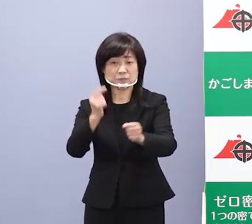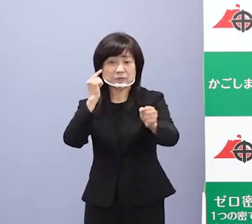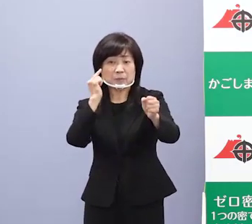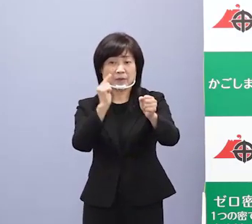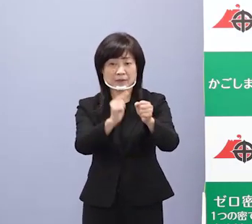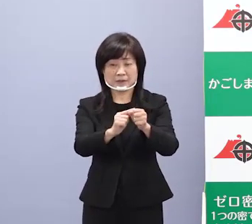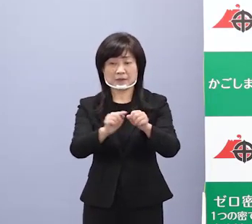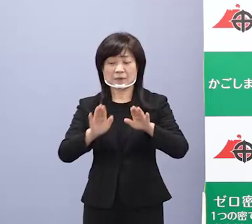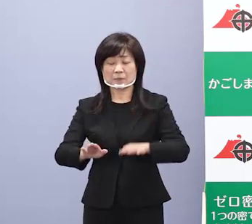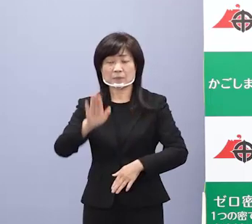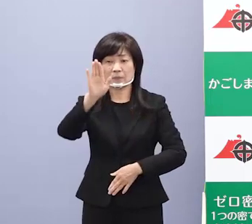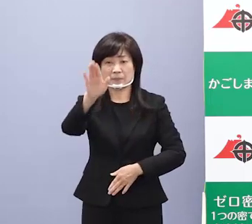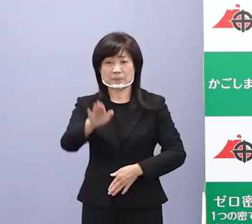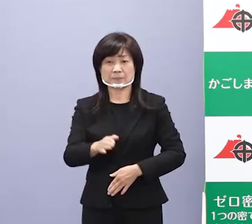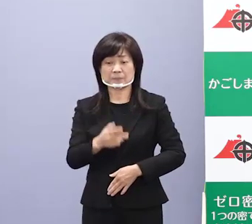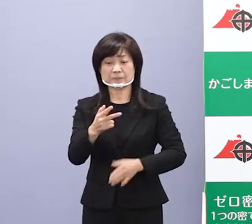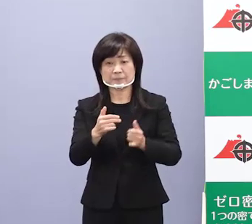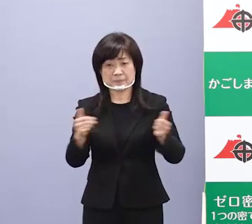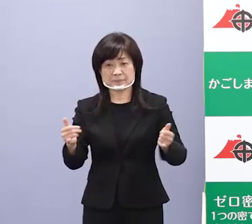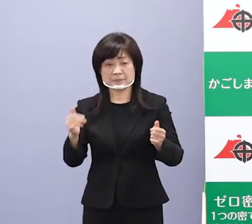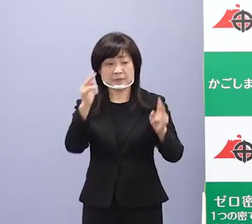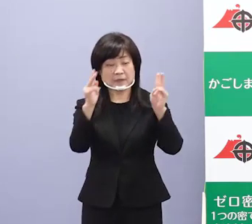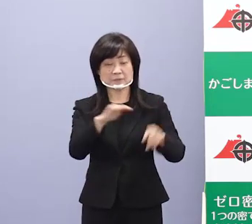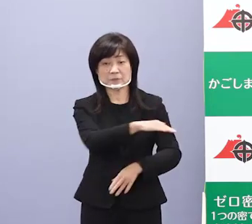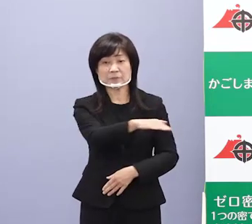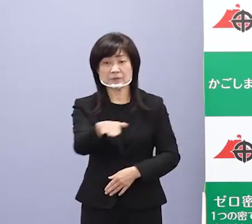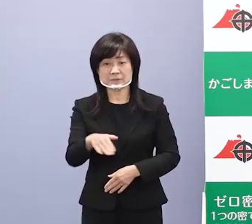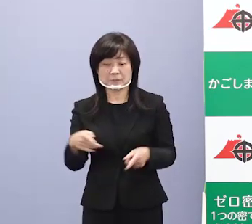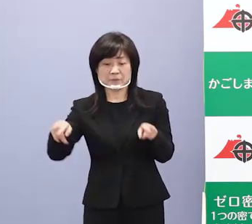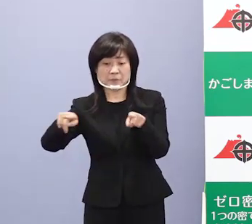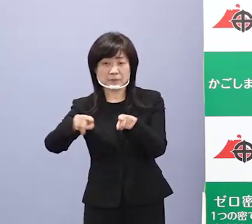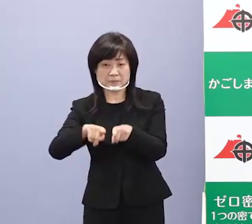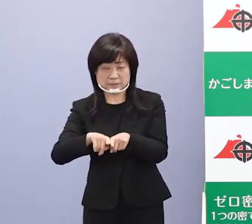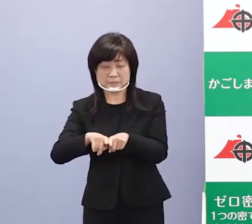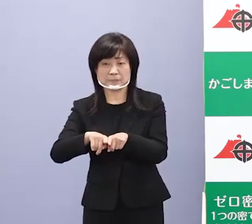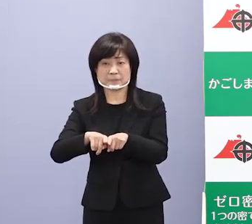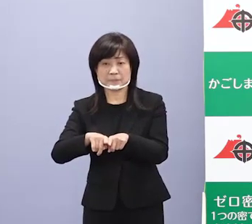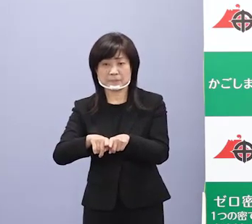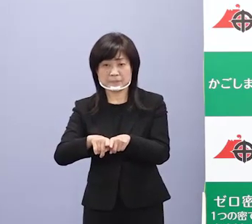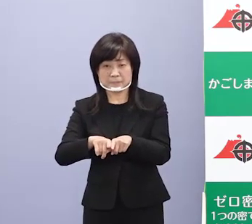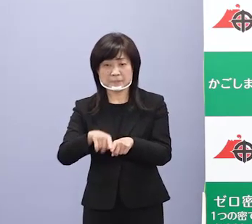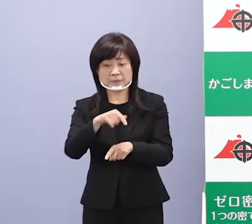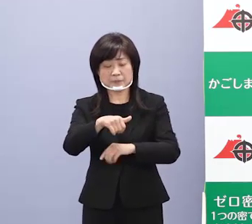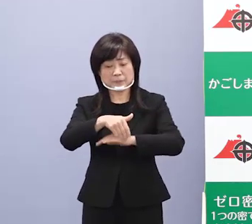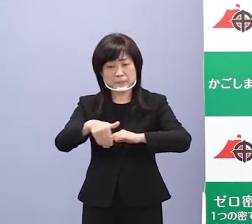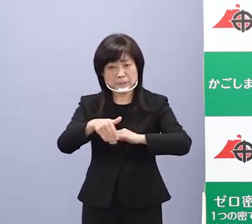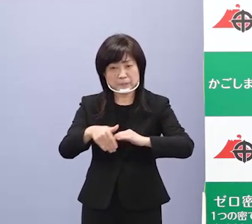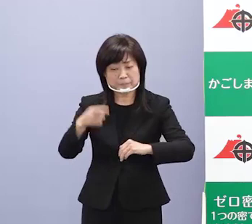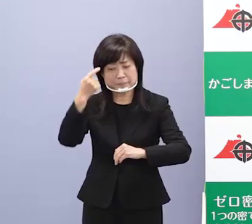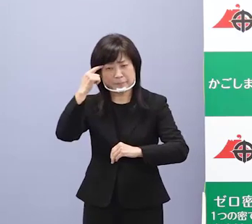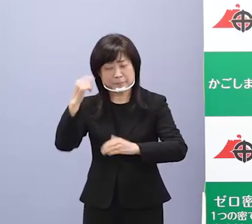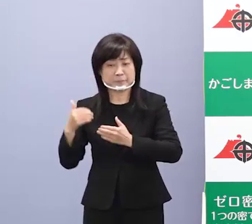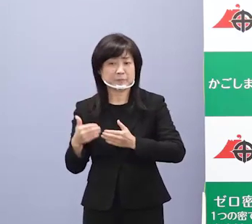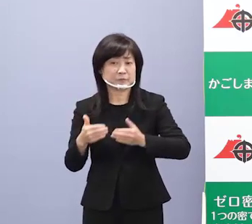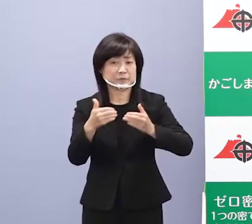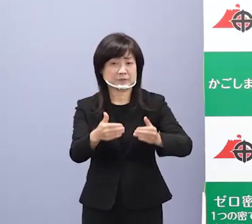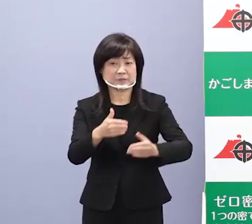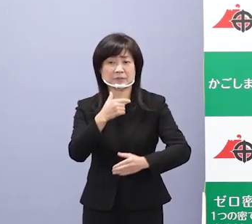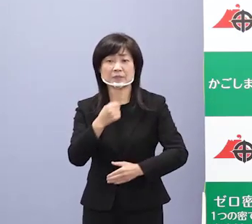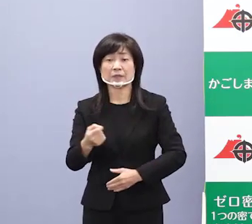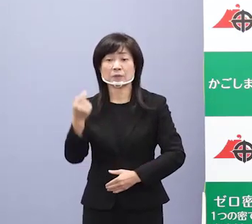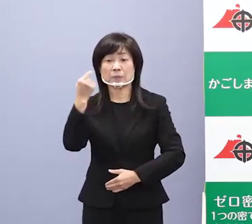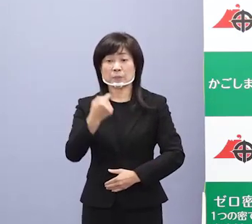、今後も市民や事業者の皆さんと一緒になって各施策のさらなる推進を図ってまい